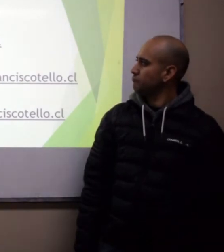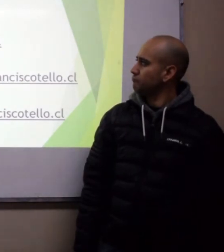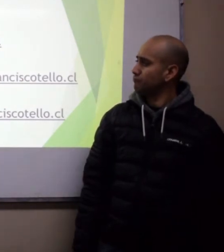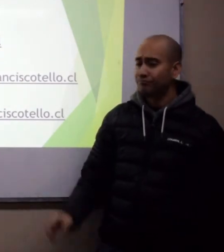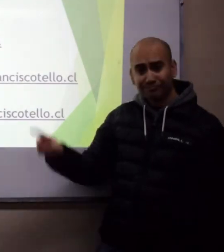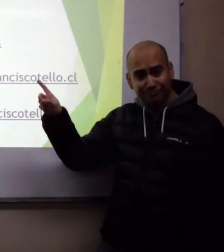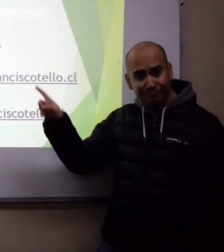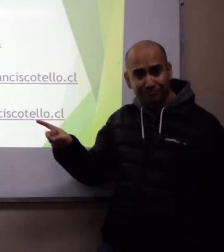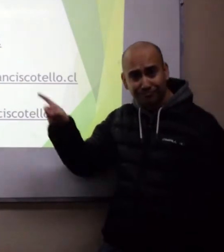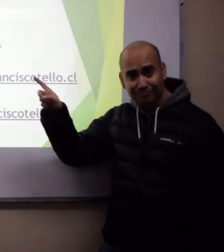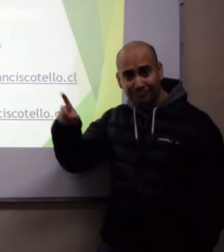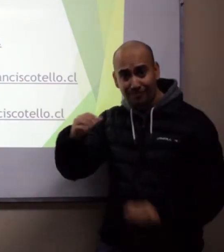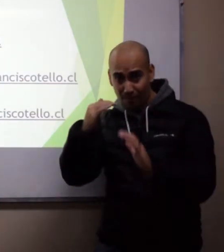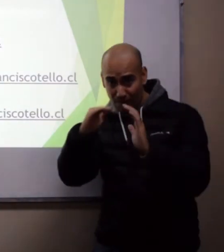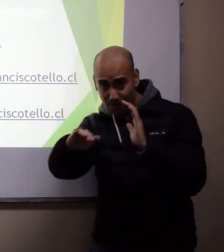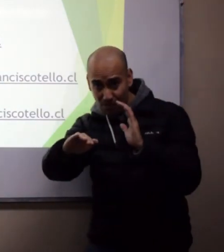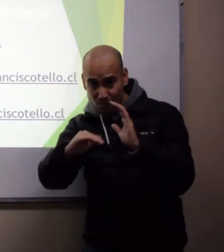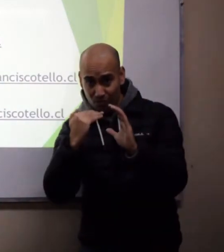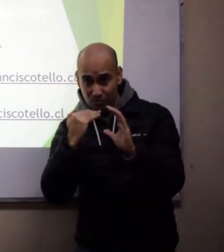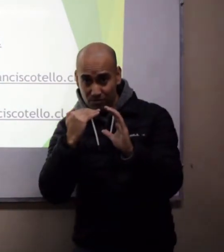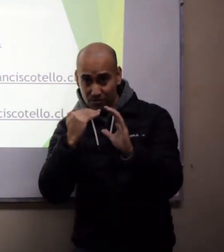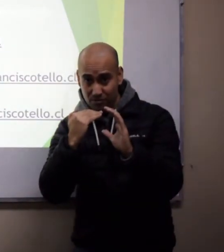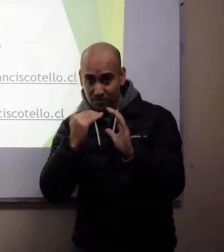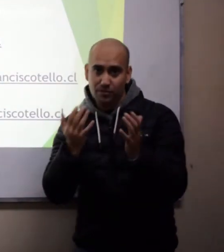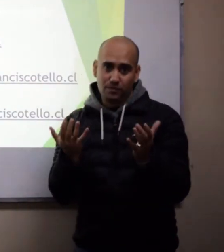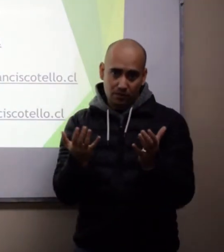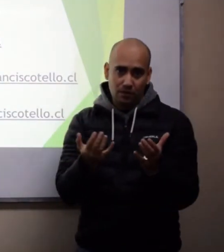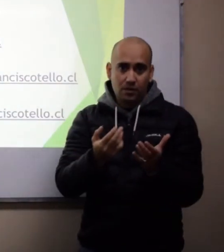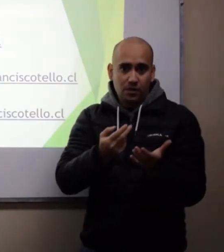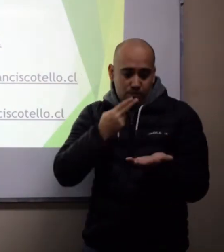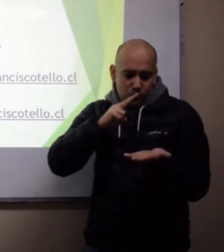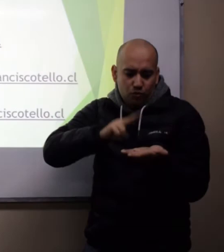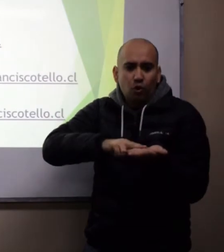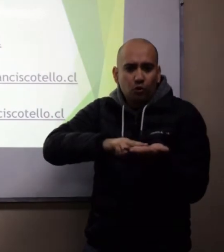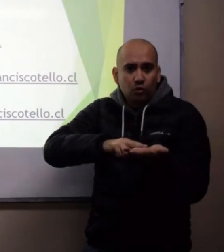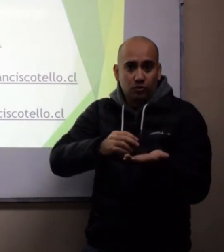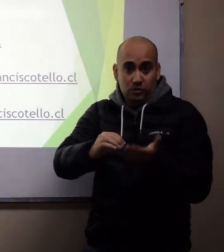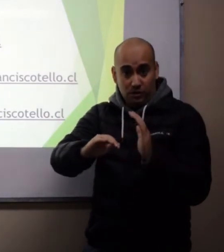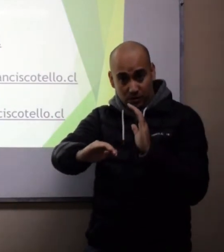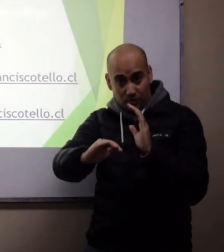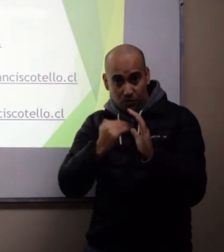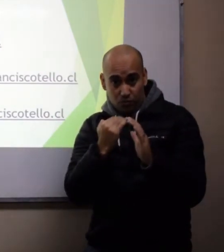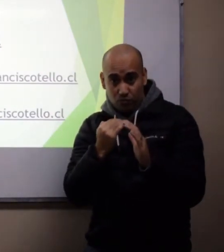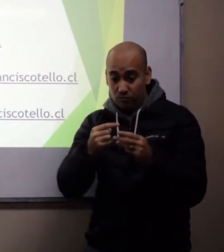Y por último, si tienes alguna duda, tienes 3 mails. Puedes